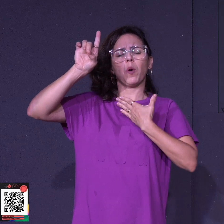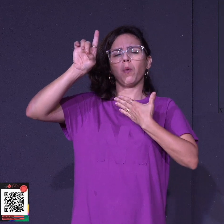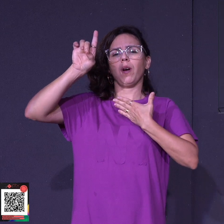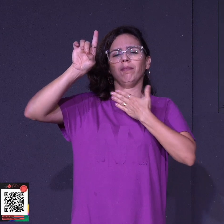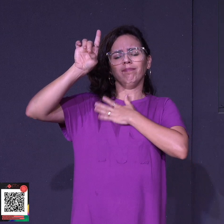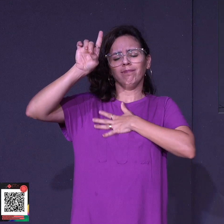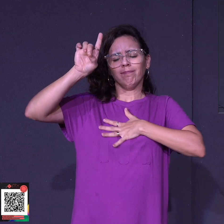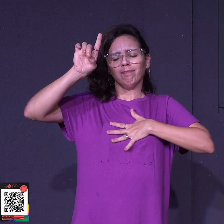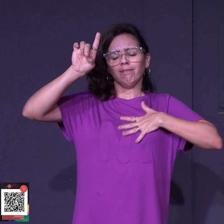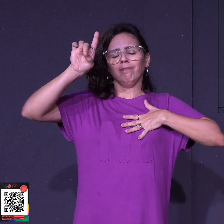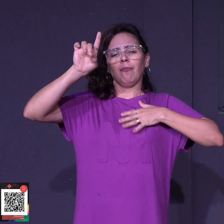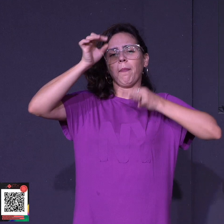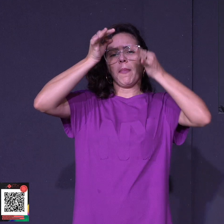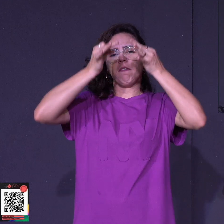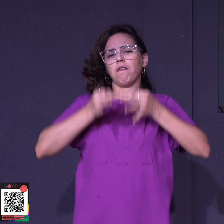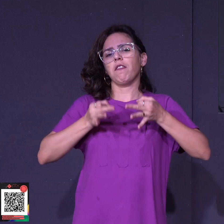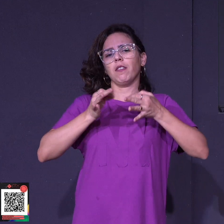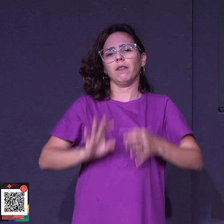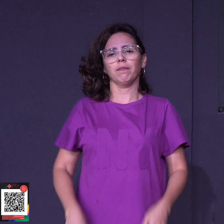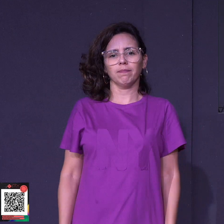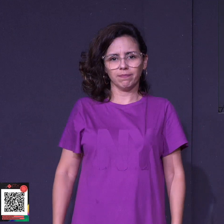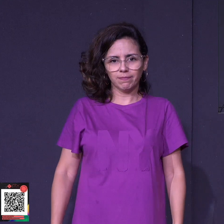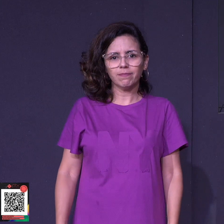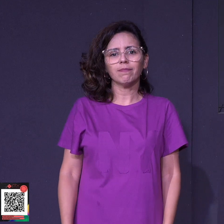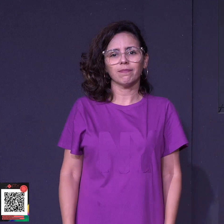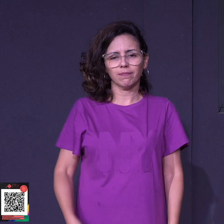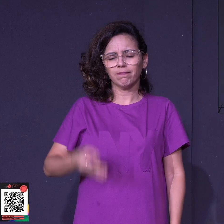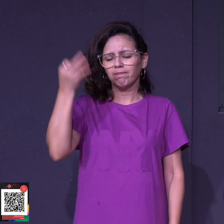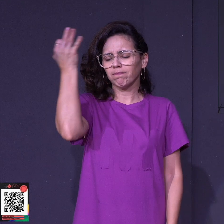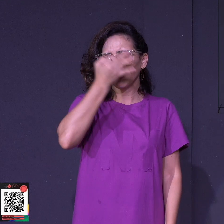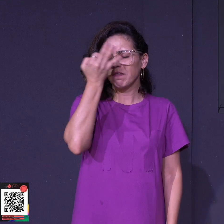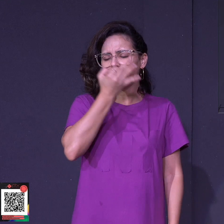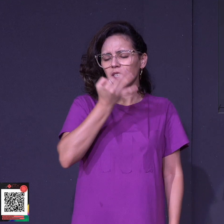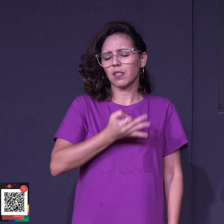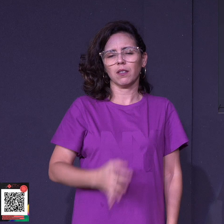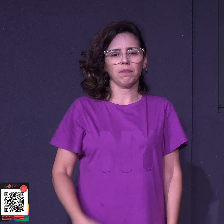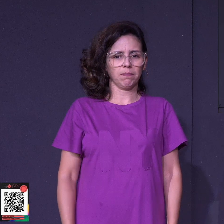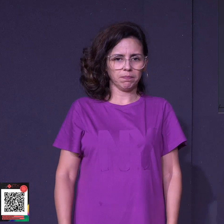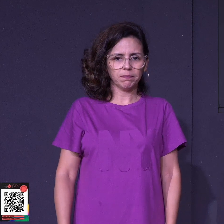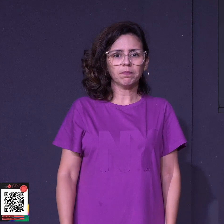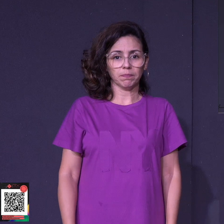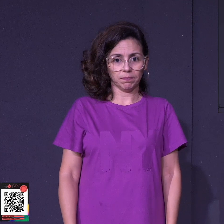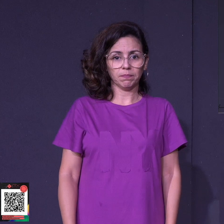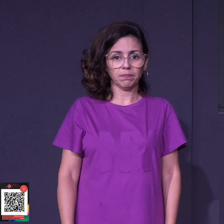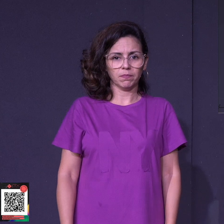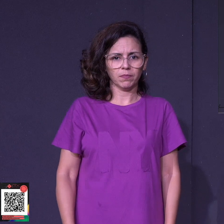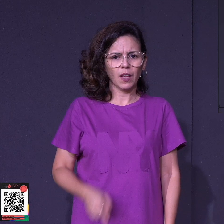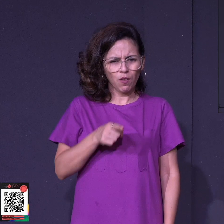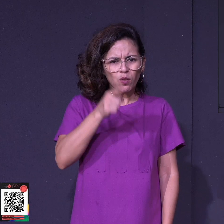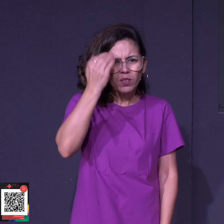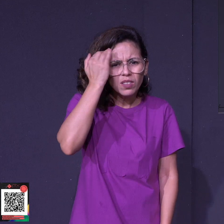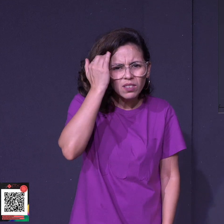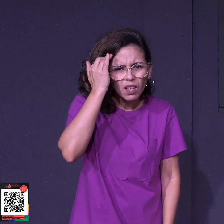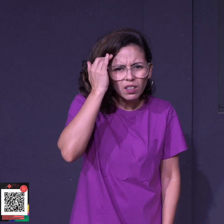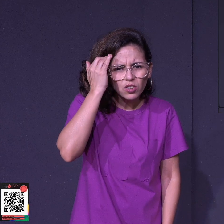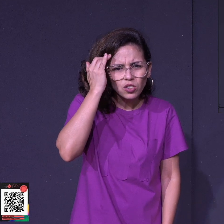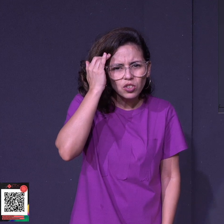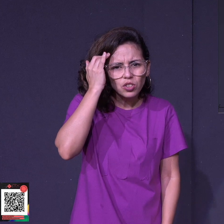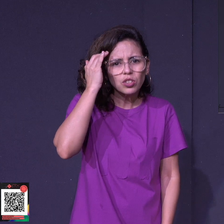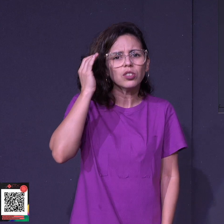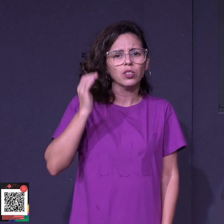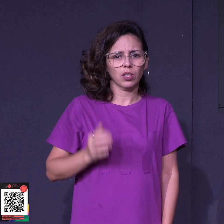dele. Será que entendemos isso? A bênção em nossa vida,